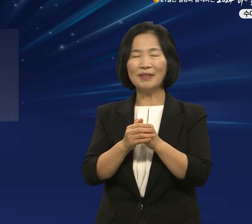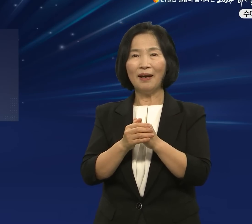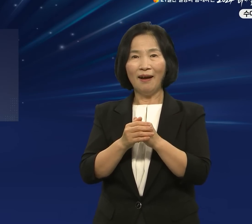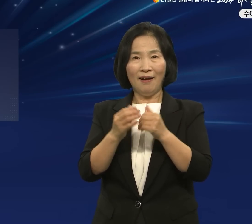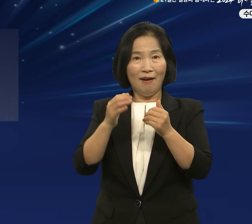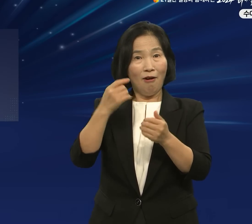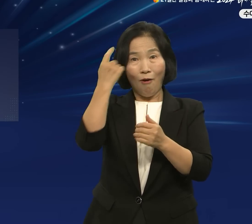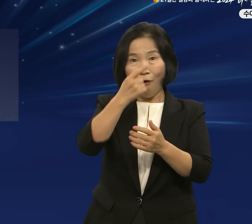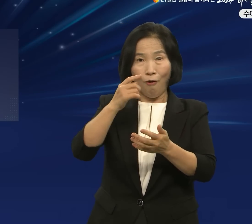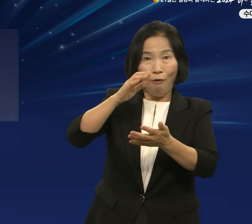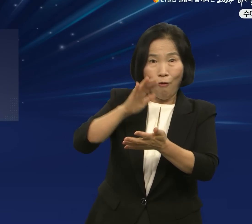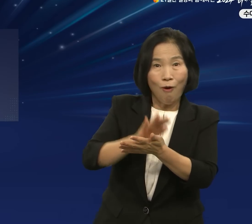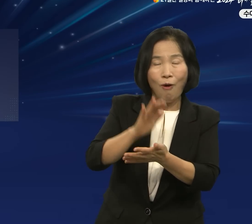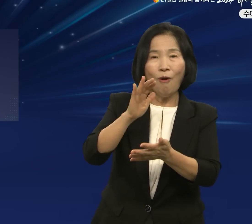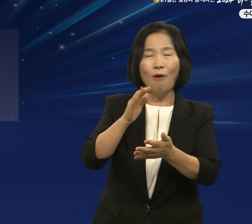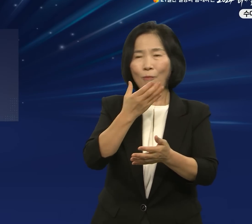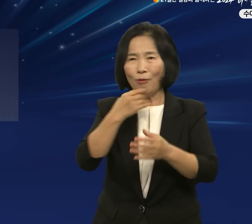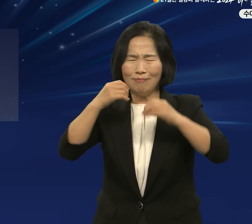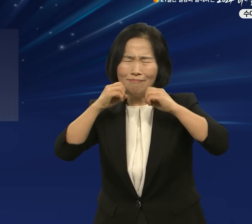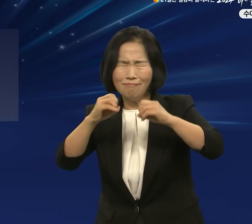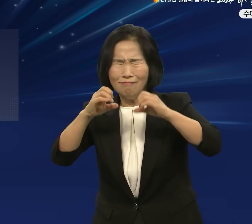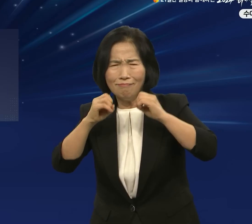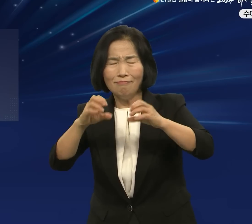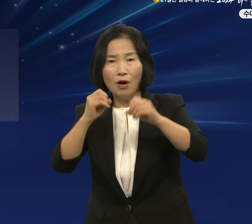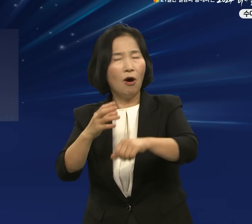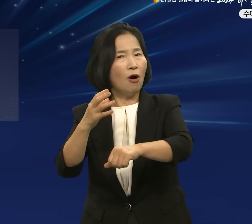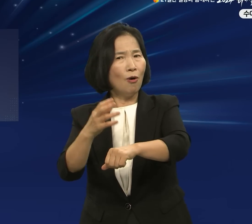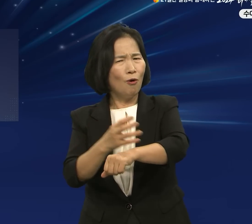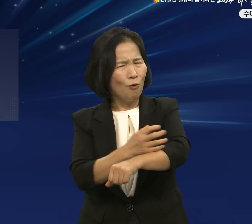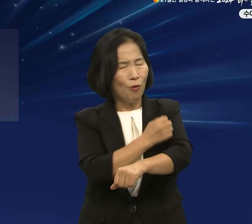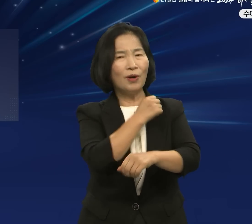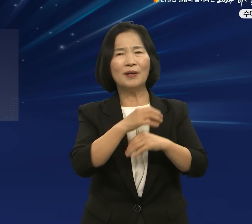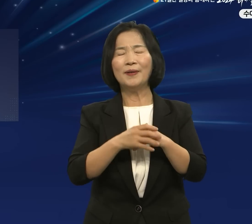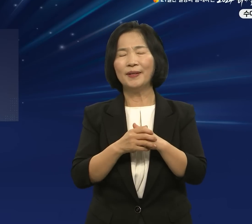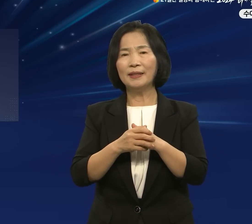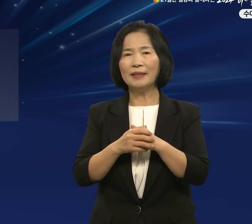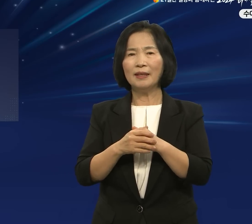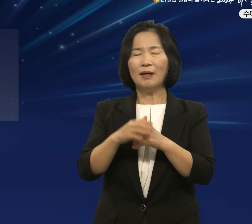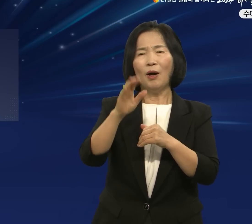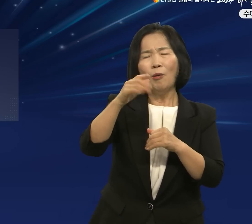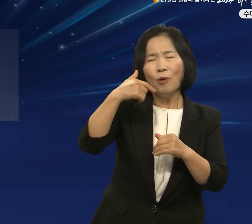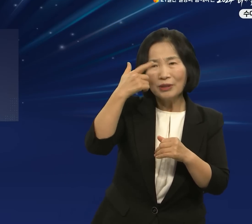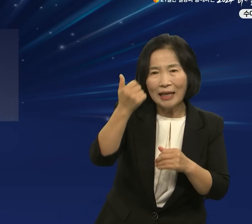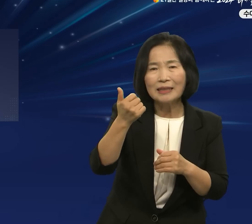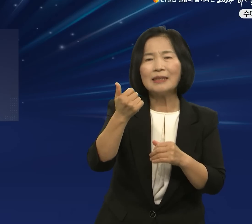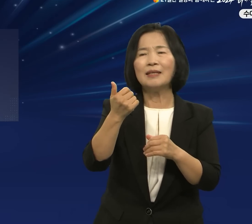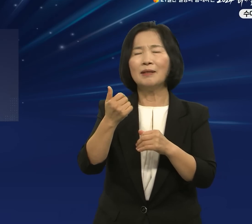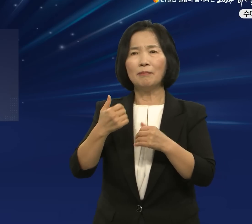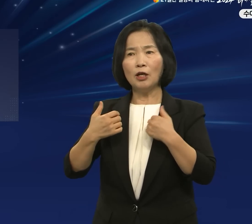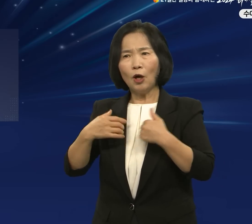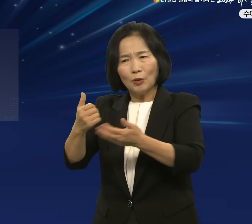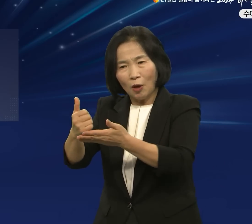모습은 남달랐습니다. 목사님, 영적 기도를 했어요.